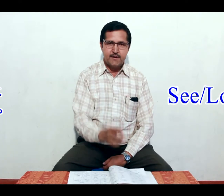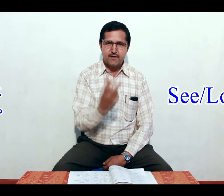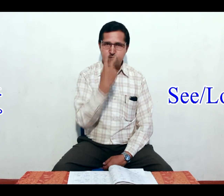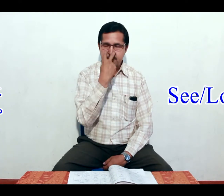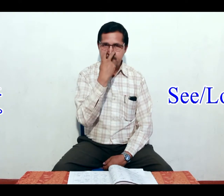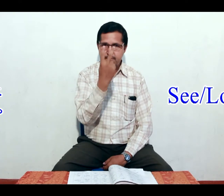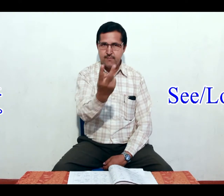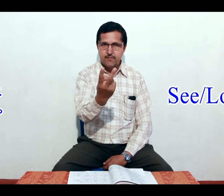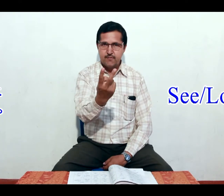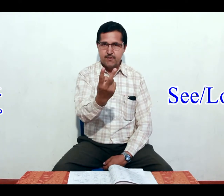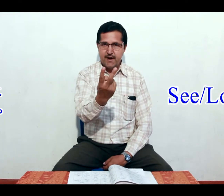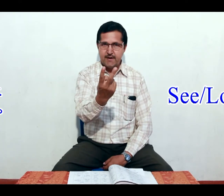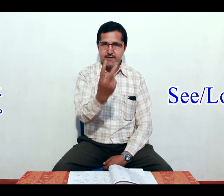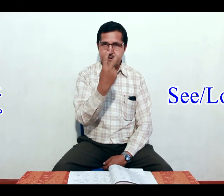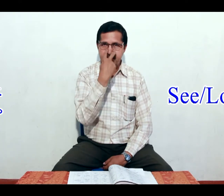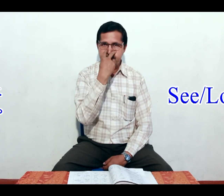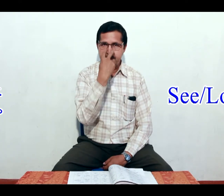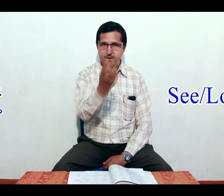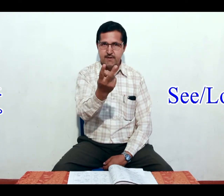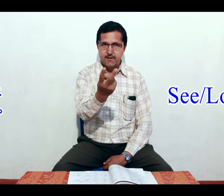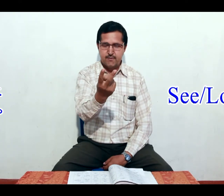हेर्नु, दुइटाले यसरी हेर्नु,